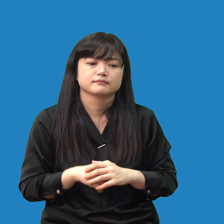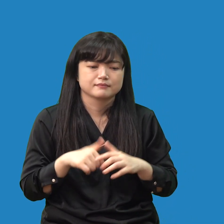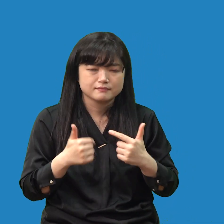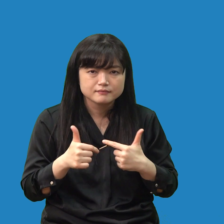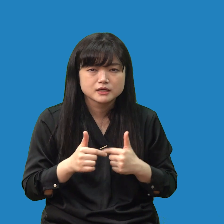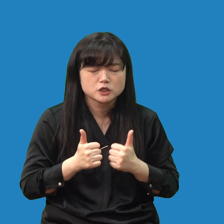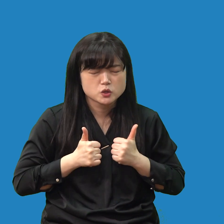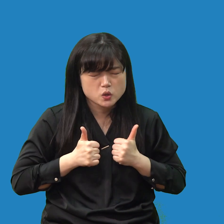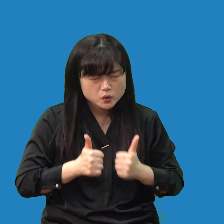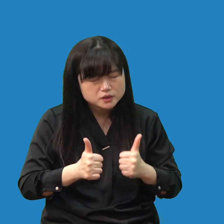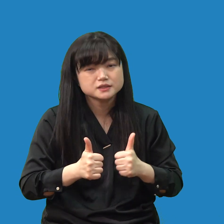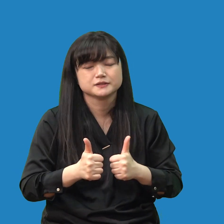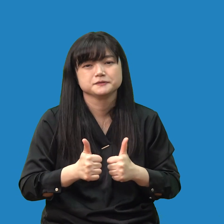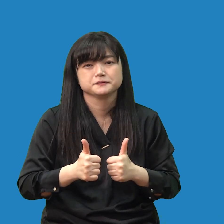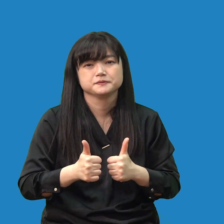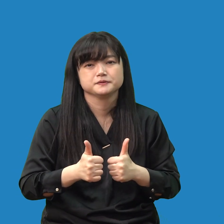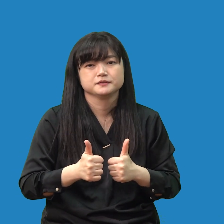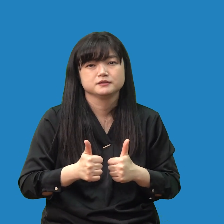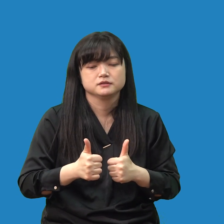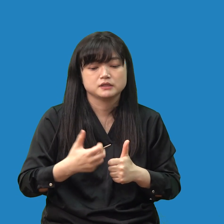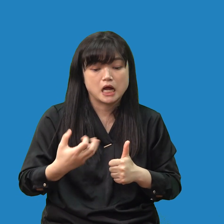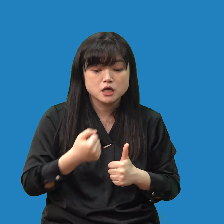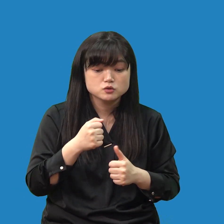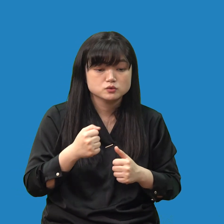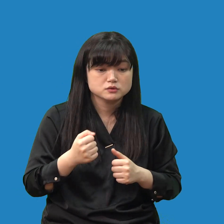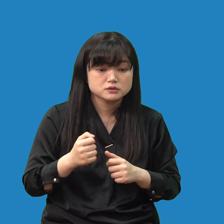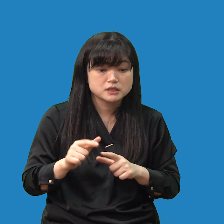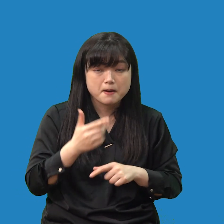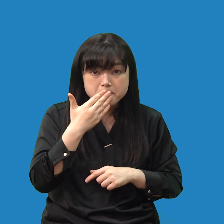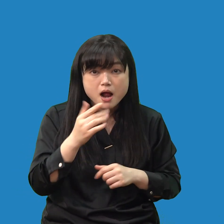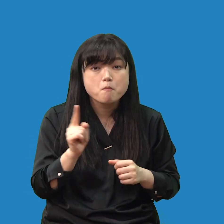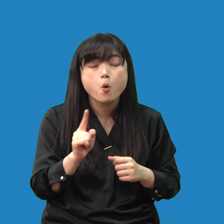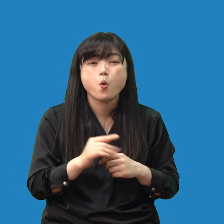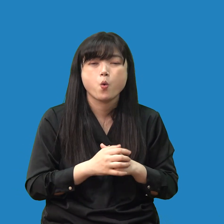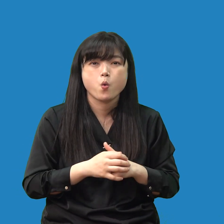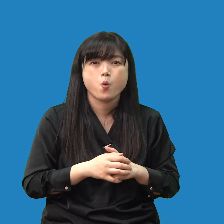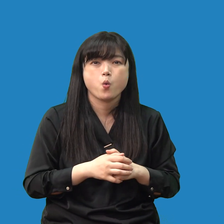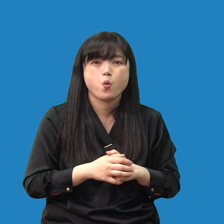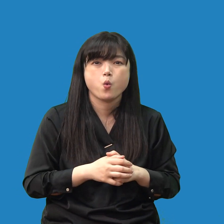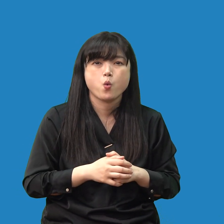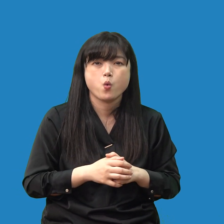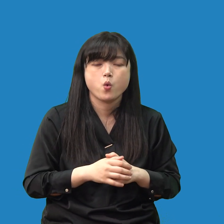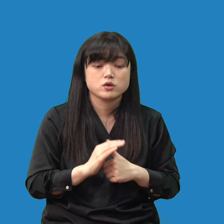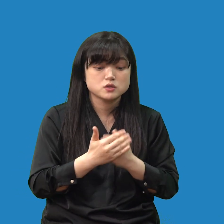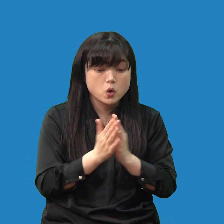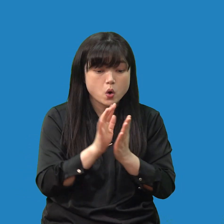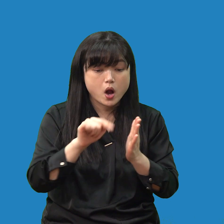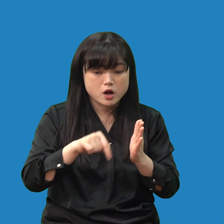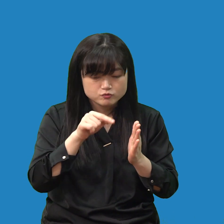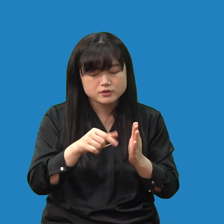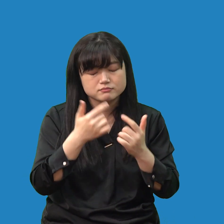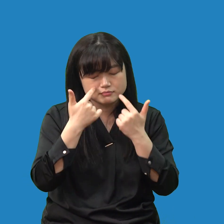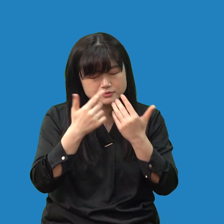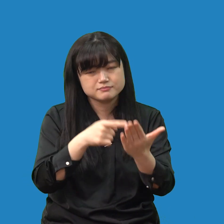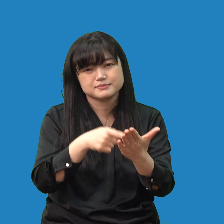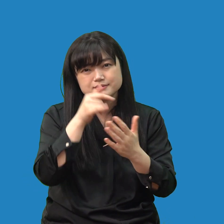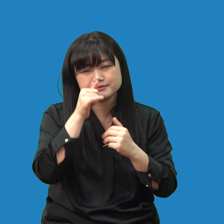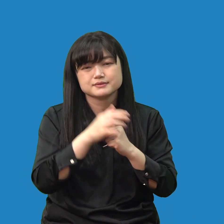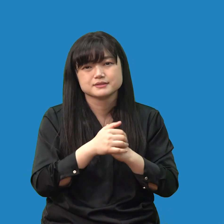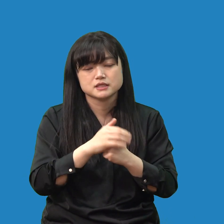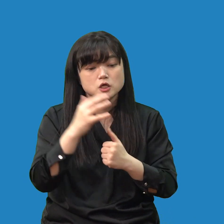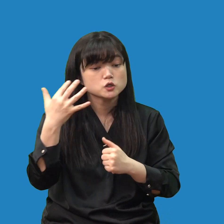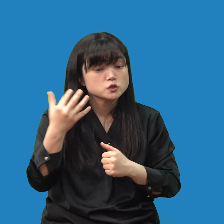우리가 항상 열심을 품고 살아갈 수 있는 이유가 있는데요, 그것은 바로 오늘 이 성경 속에서 그대로